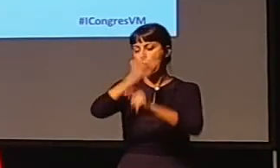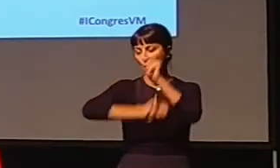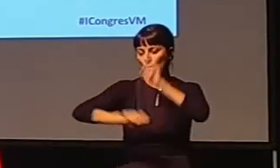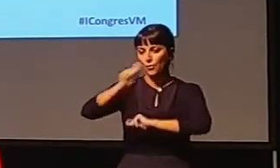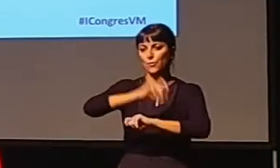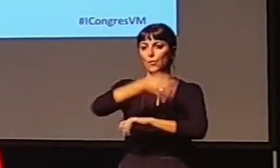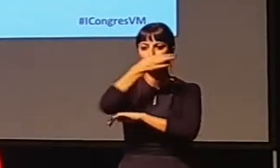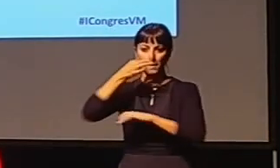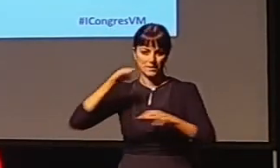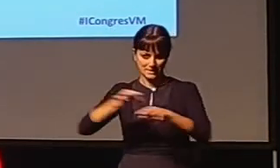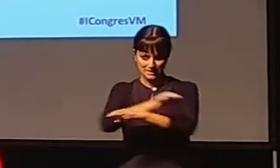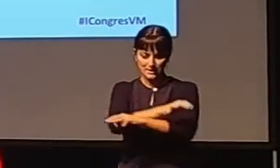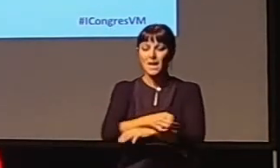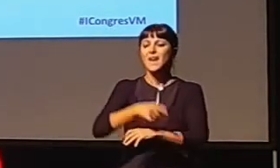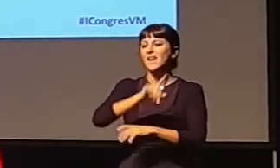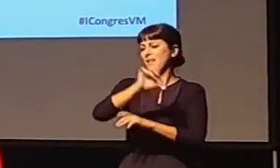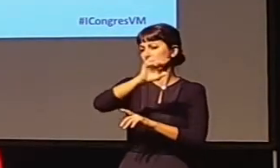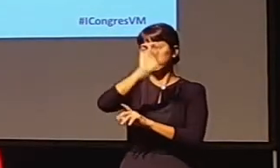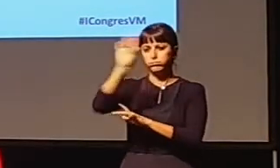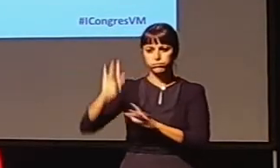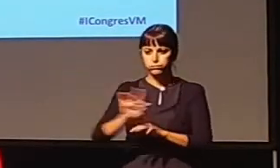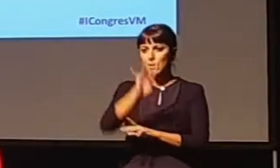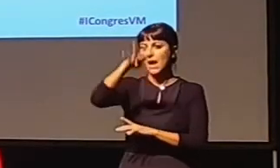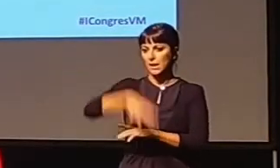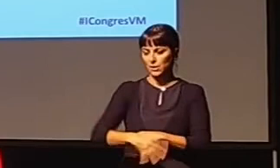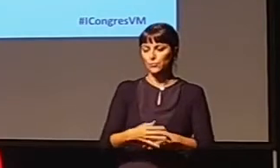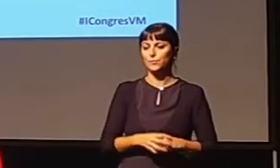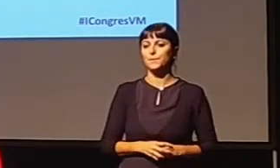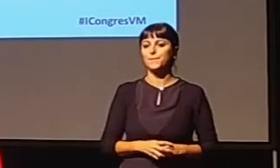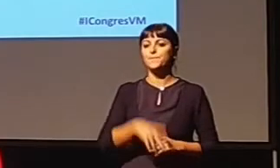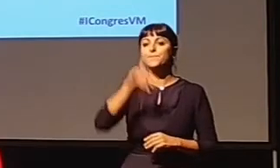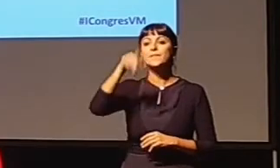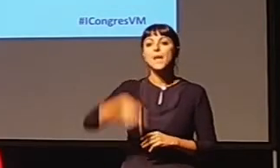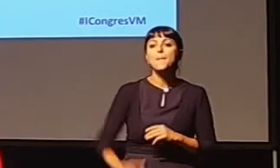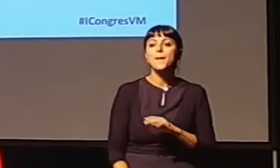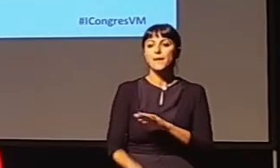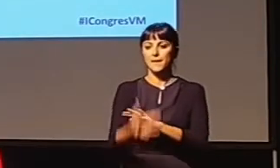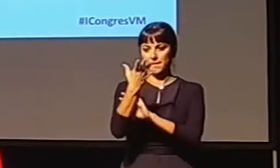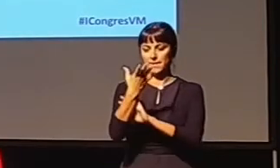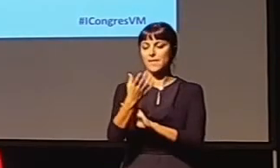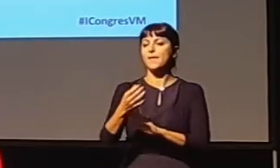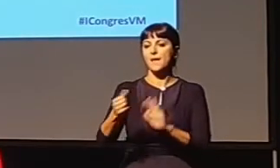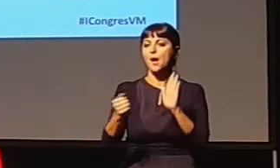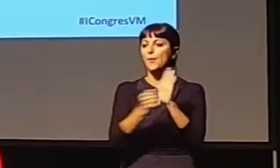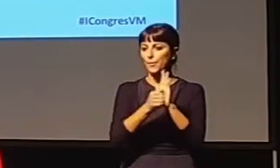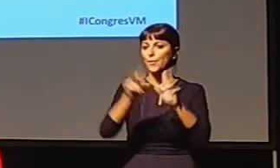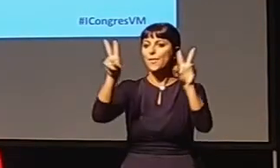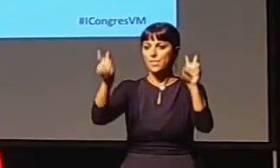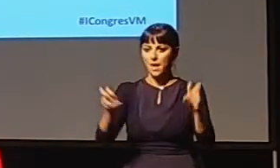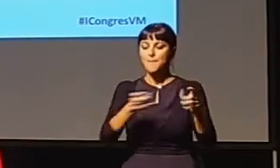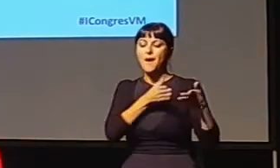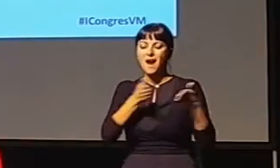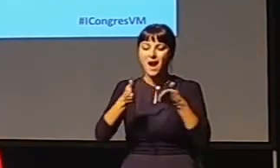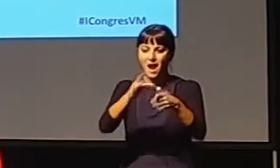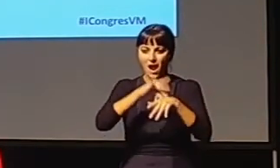de Catalunya. També és autora del document Indicant el camí, guia d'indicadors claus per a les polítiques